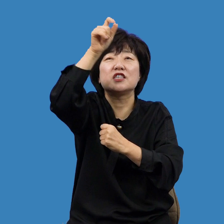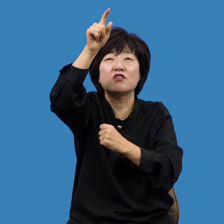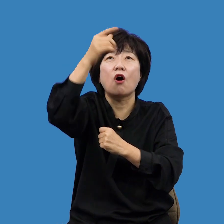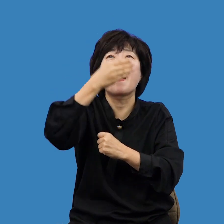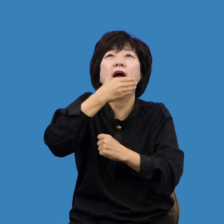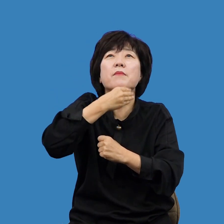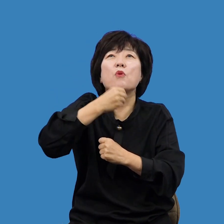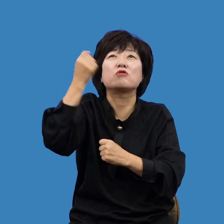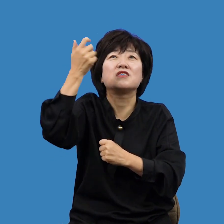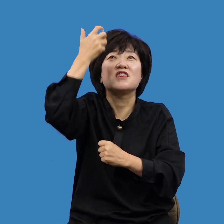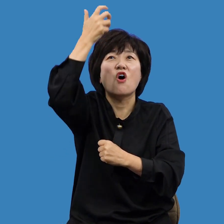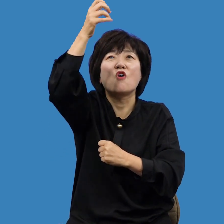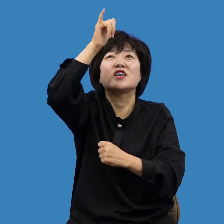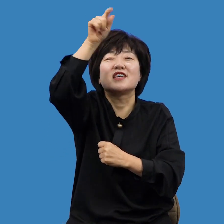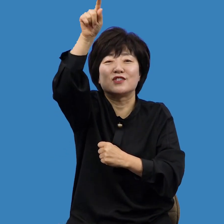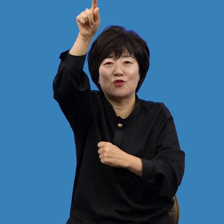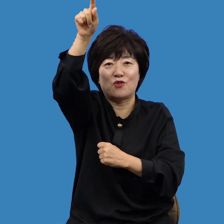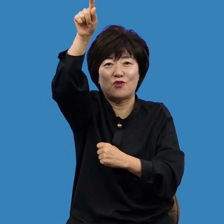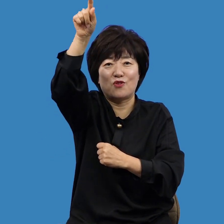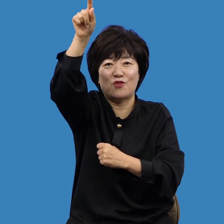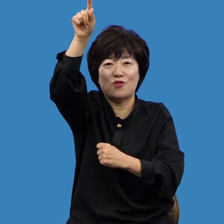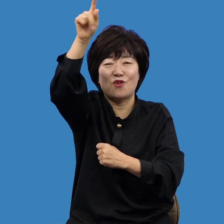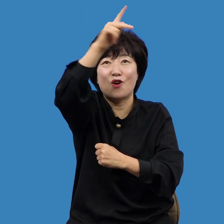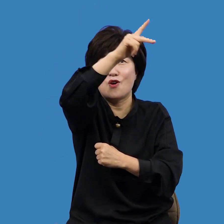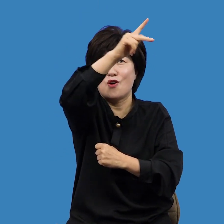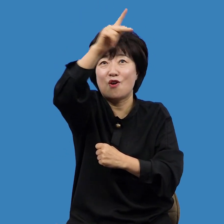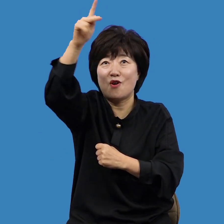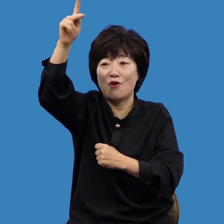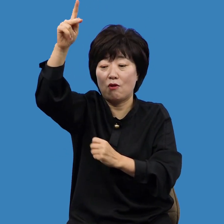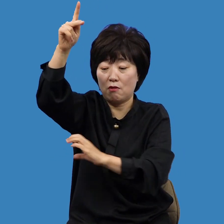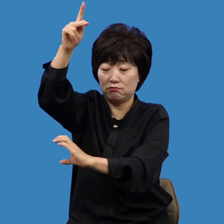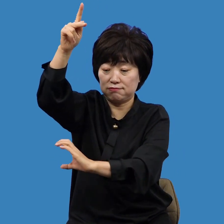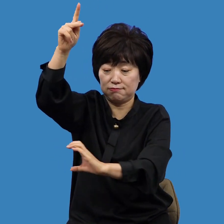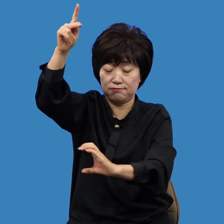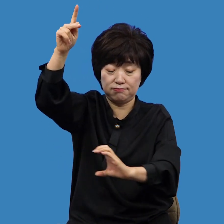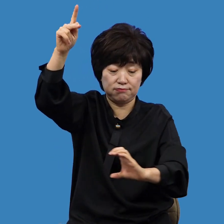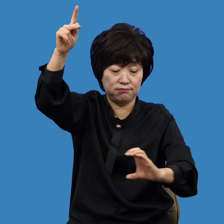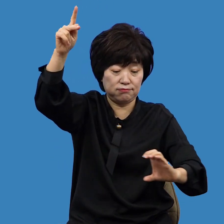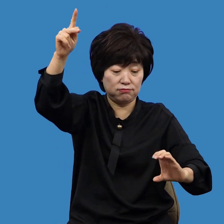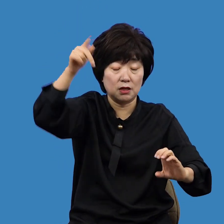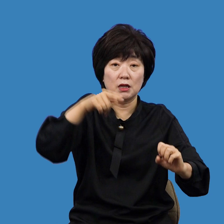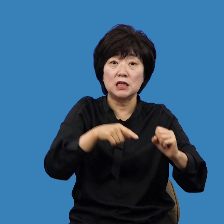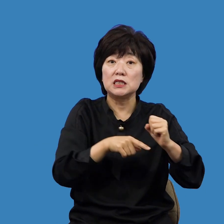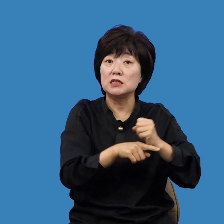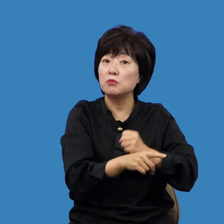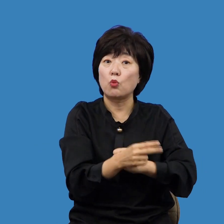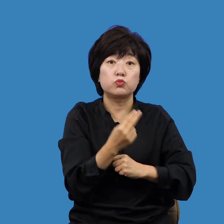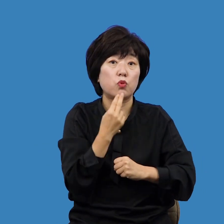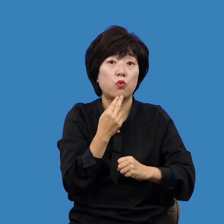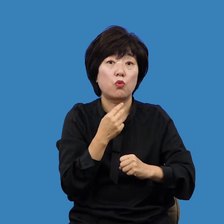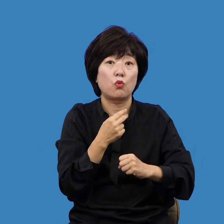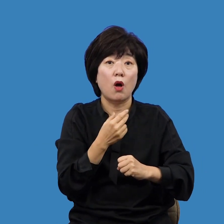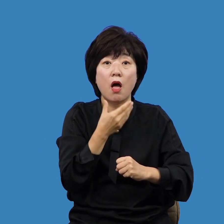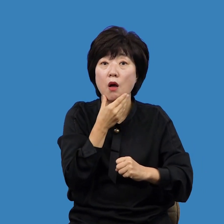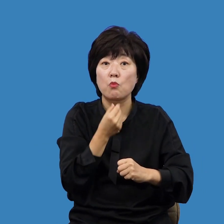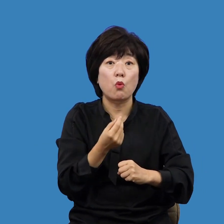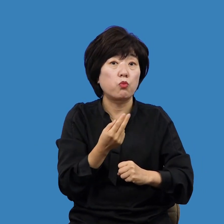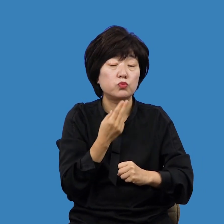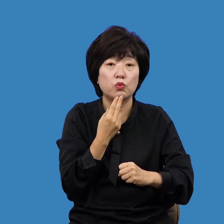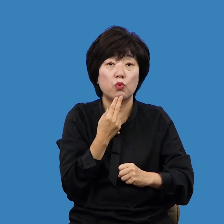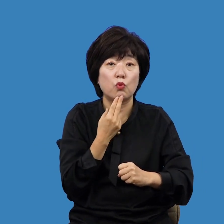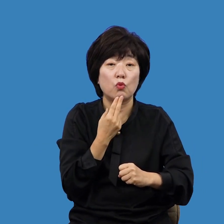그랬거든. 그러면 그럼 크로노스의 시공간은 뭐예요? 의미 없는 거야. 행복 없는